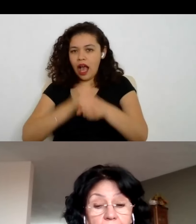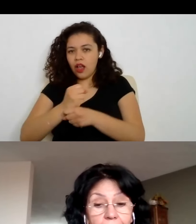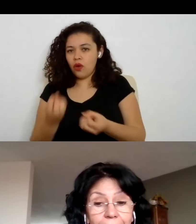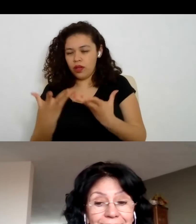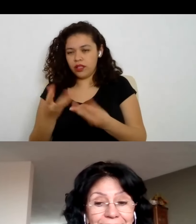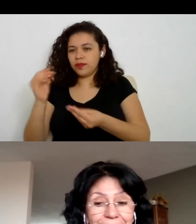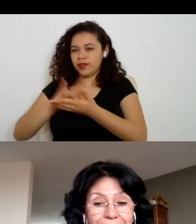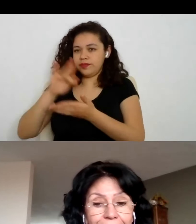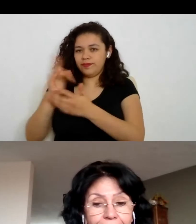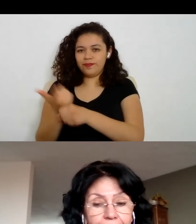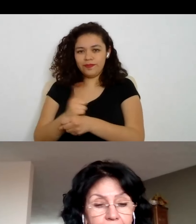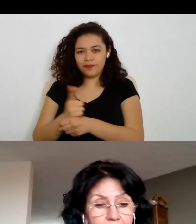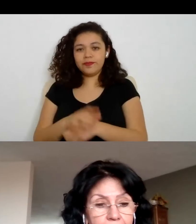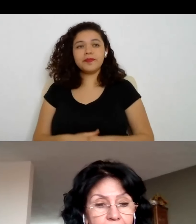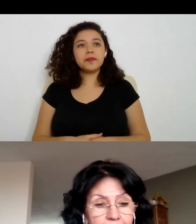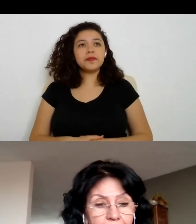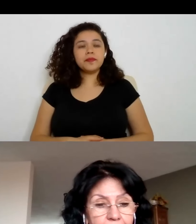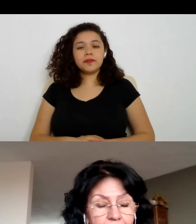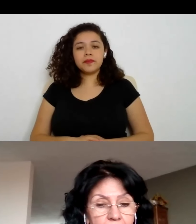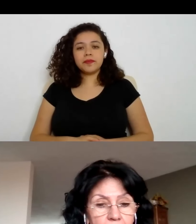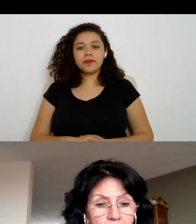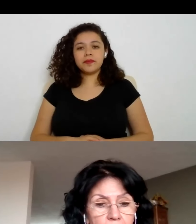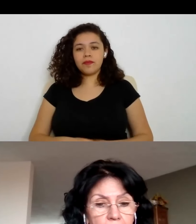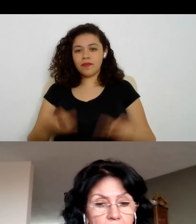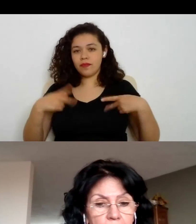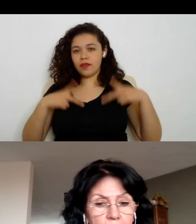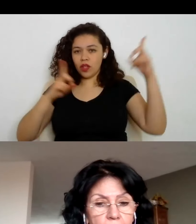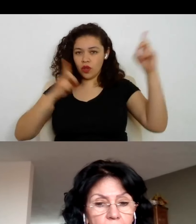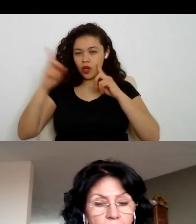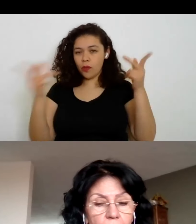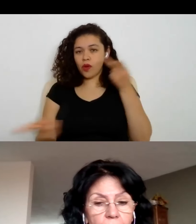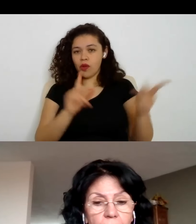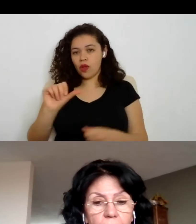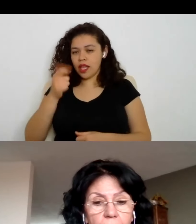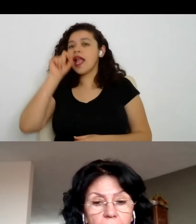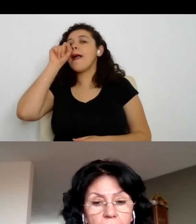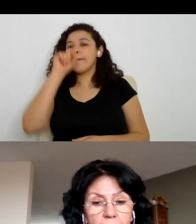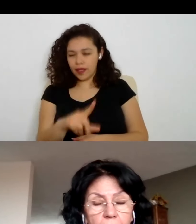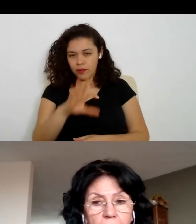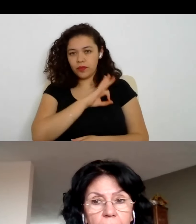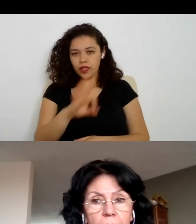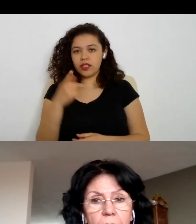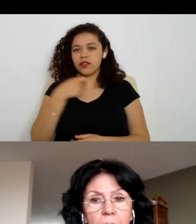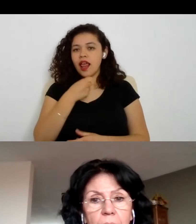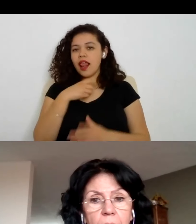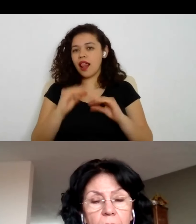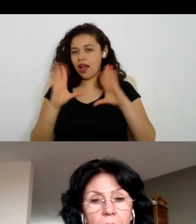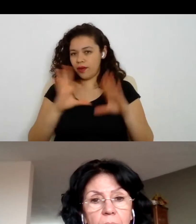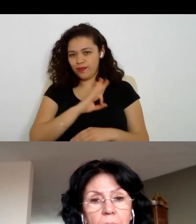Muchas gracias, licenciada. Exhortamos a las personas que si tienen alguna otra pregunta, de igual manera pueden activar sus